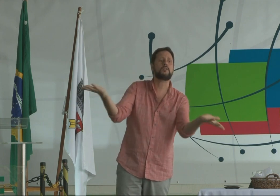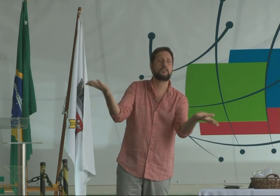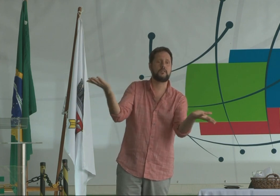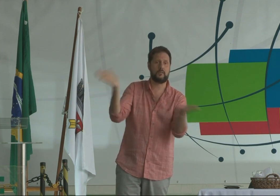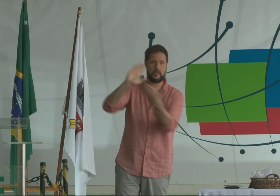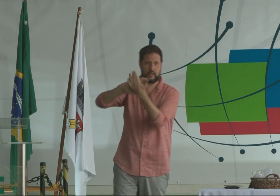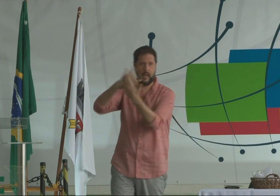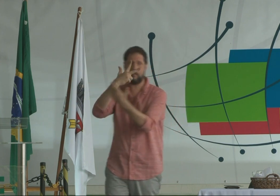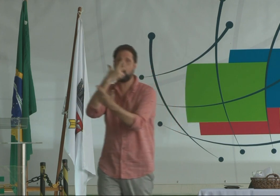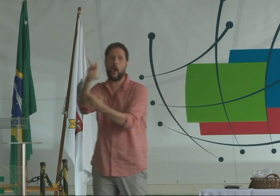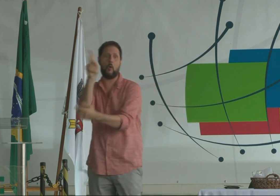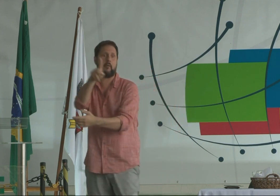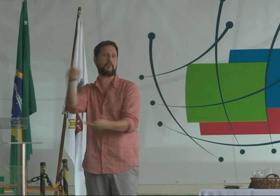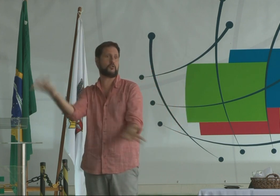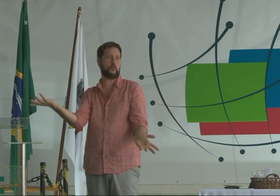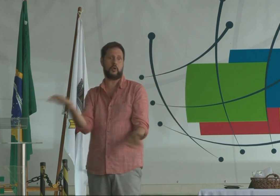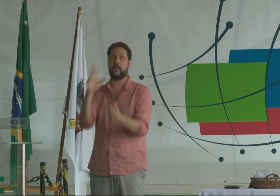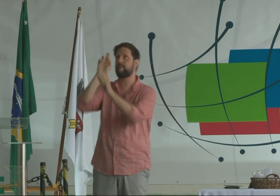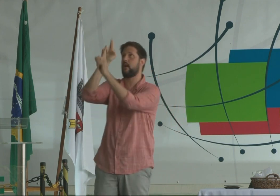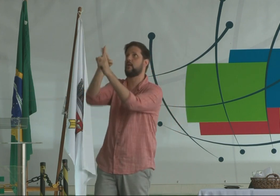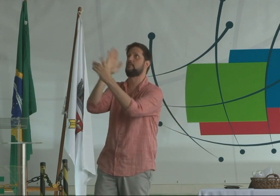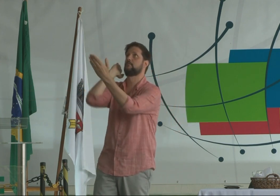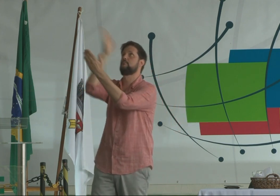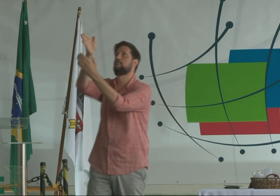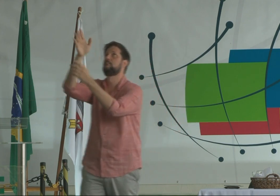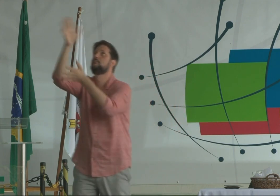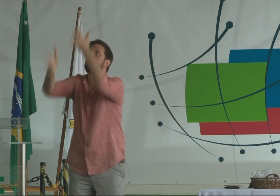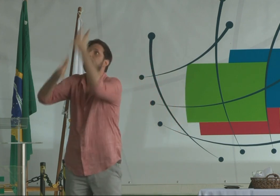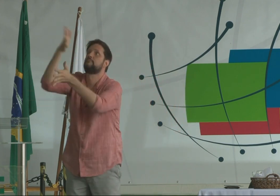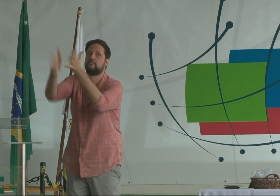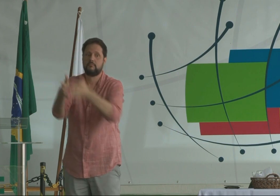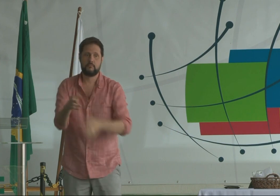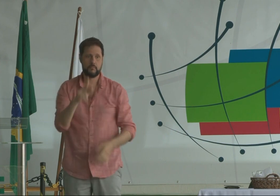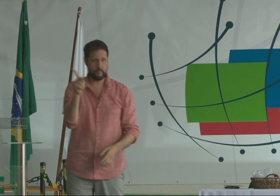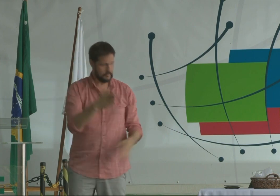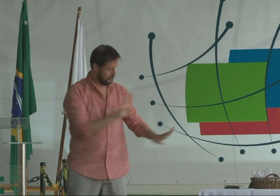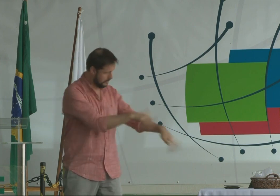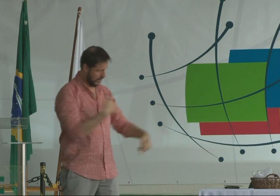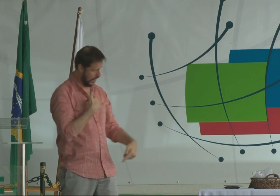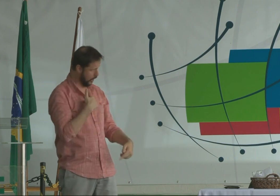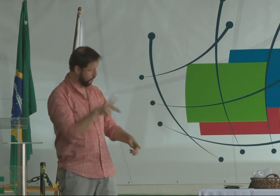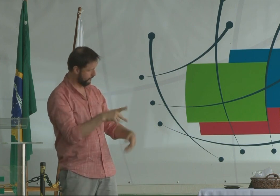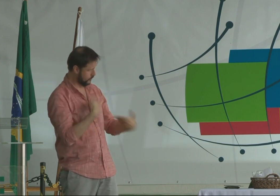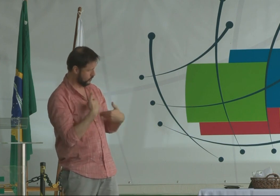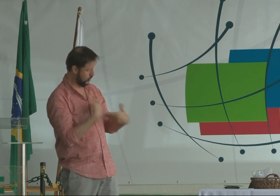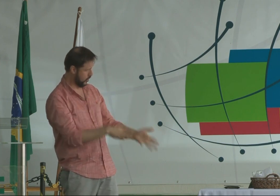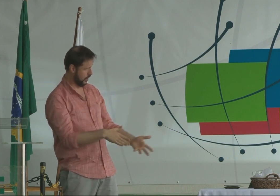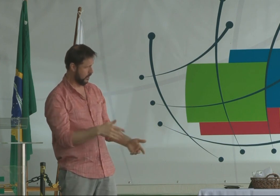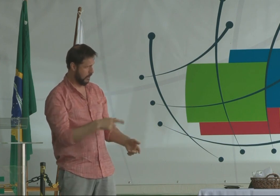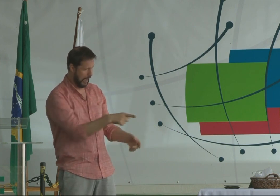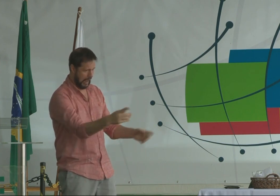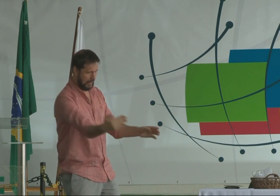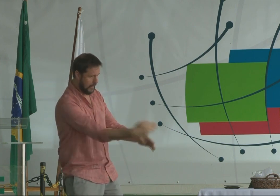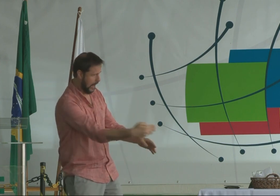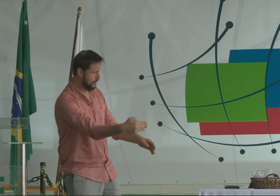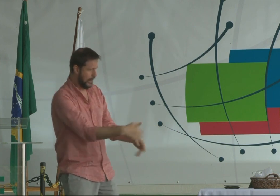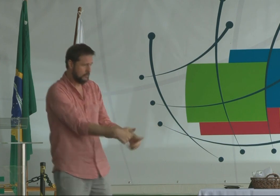criança olha aí, cadê a referência? Acha que o intérprete é o professor. O intérprete, ele está lá sinalizando, aí o professor fala, não, calma, eu sou professor regente.